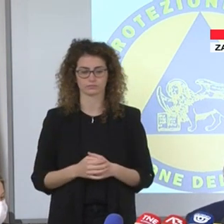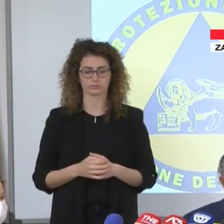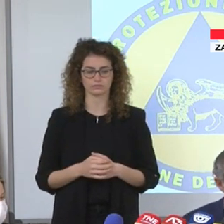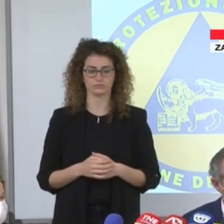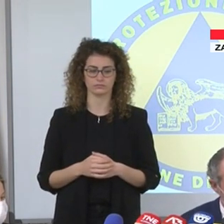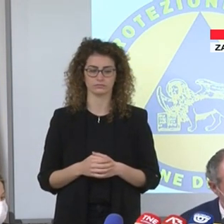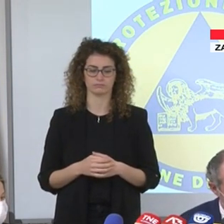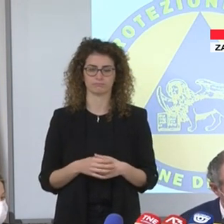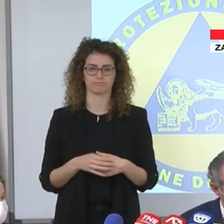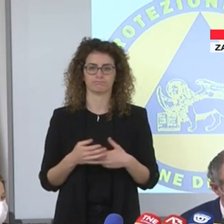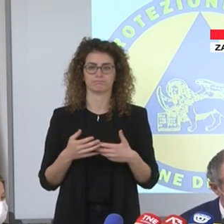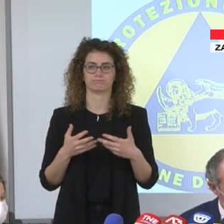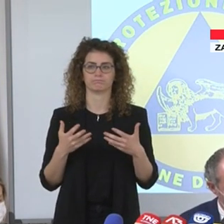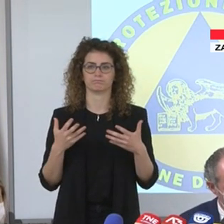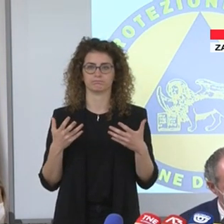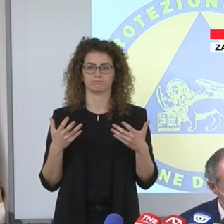Allora, noi